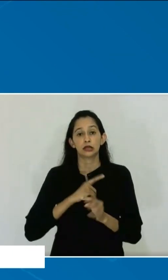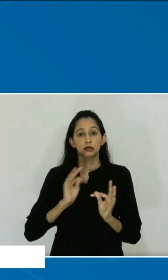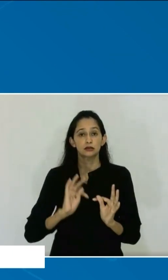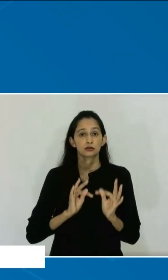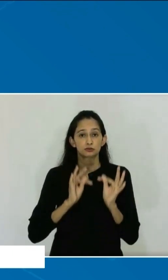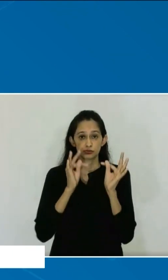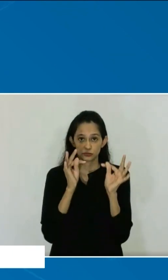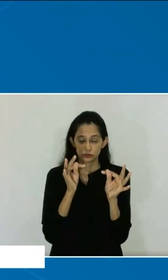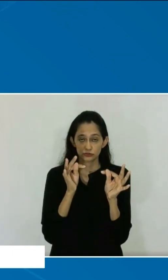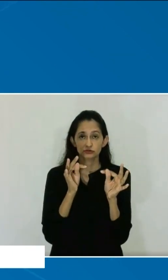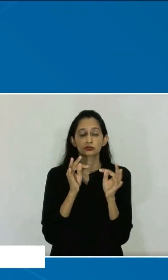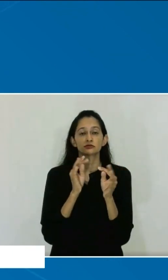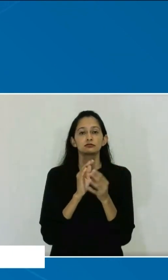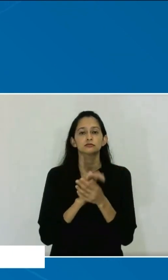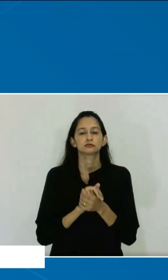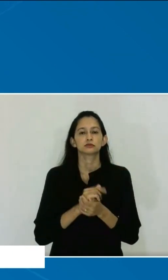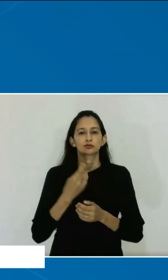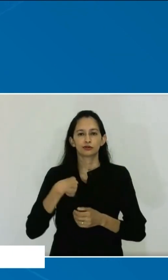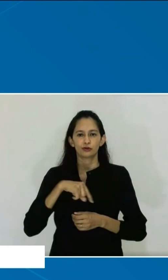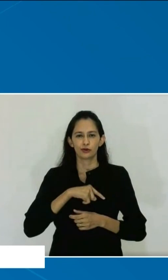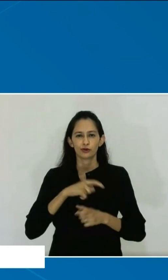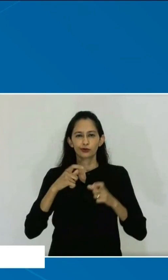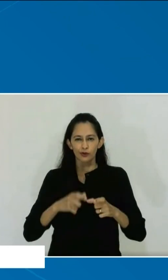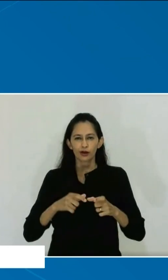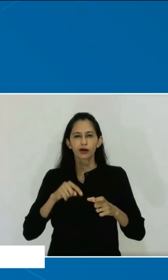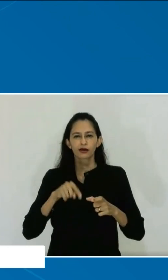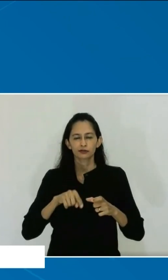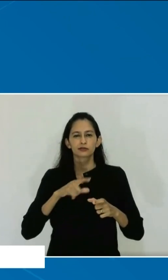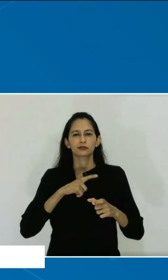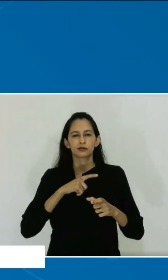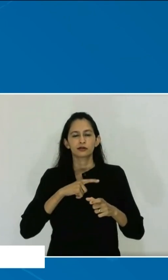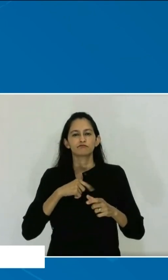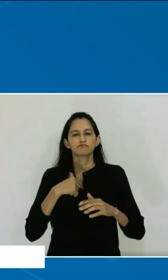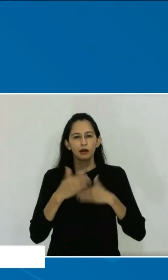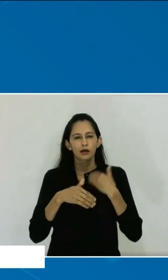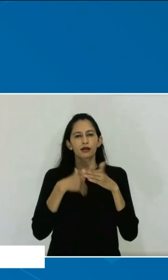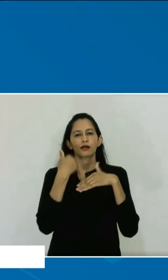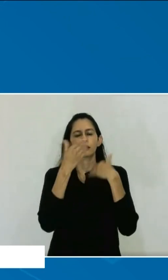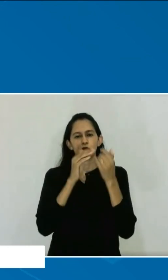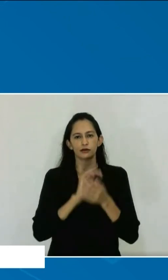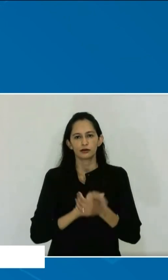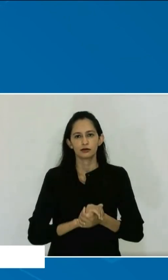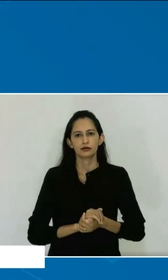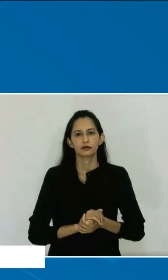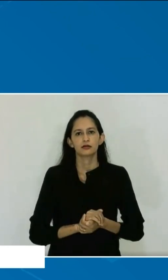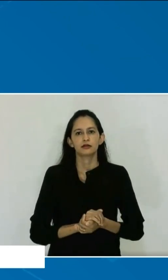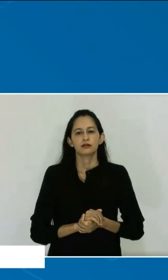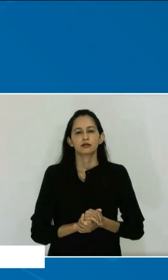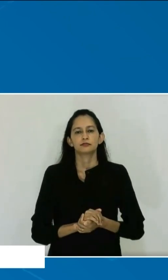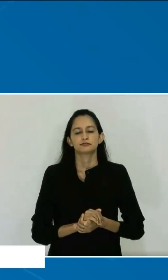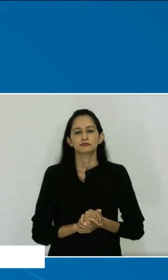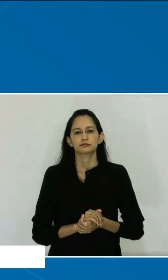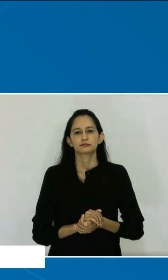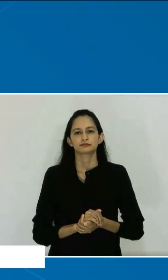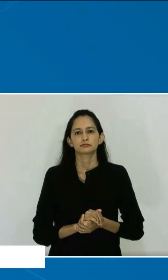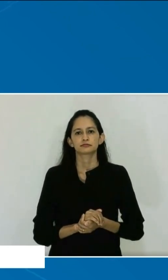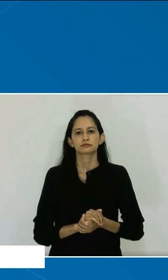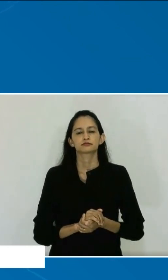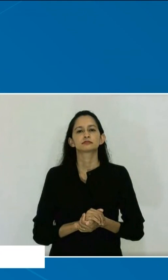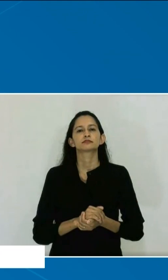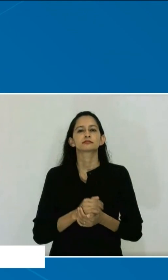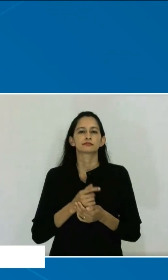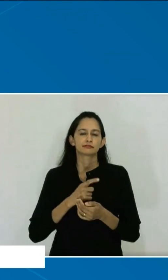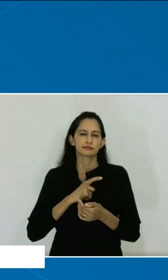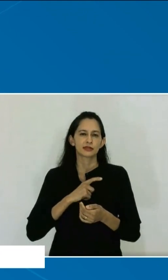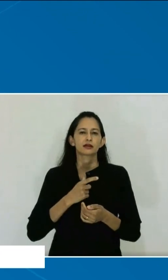que nós estamos numa região produtivista, né, uma região onde o setor produtivo é forte, né, a produção de commodities